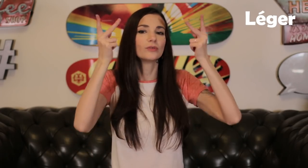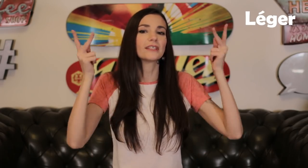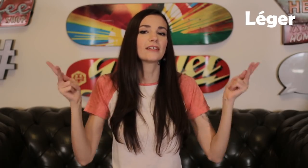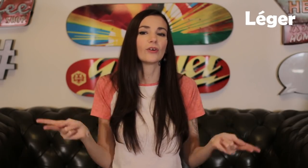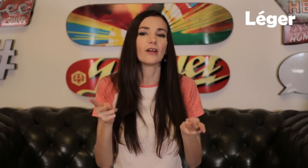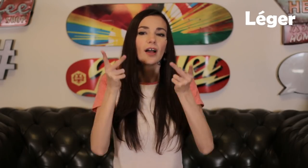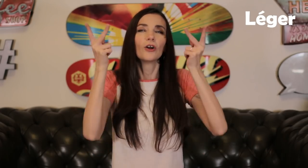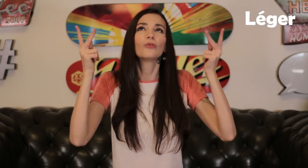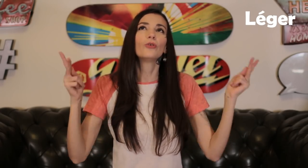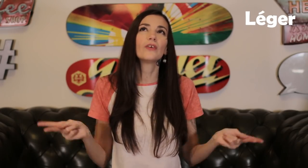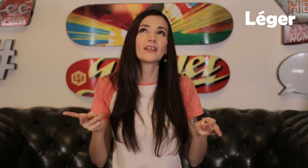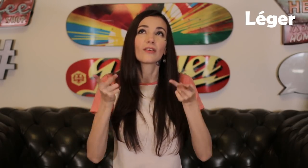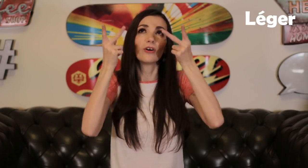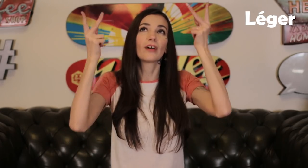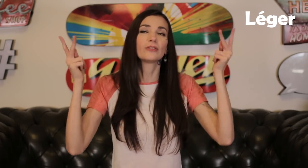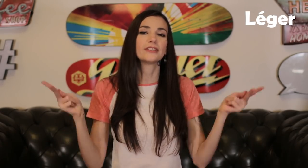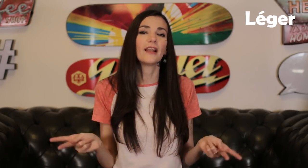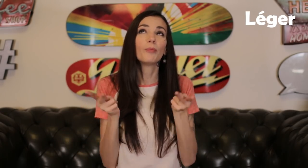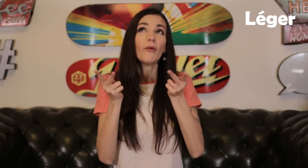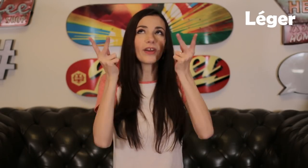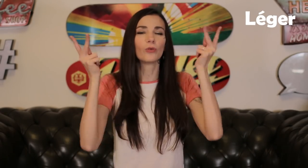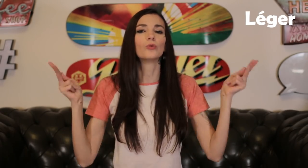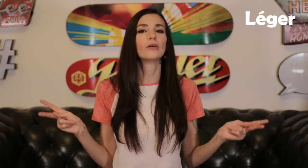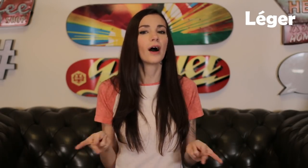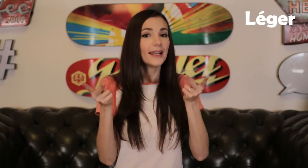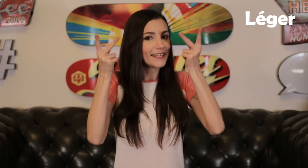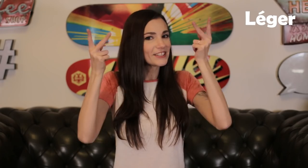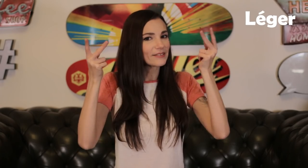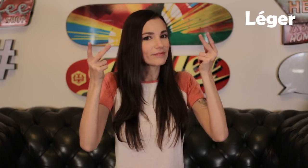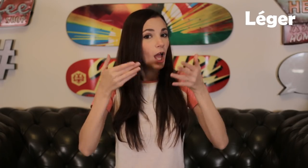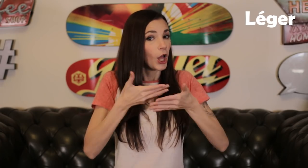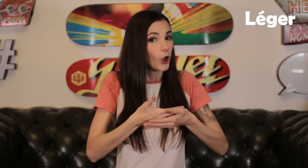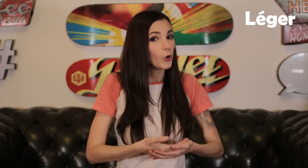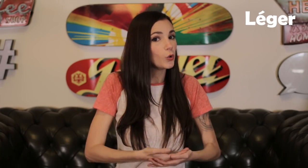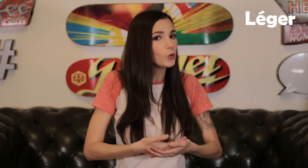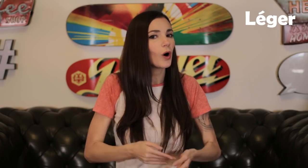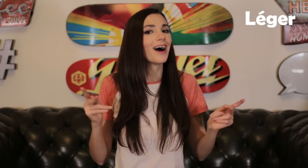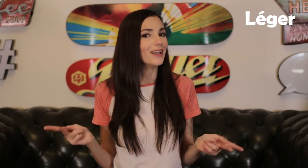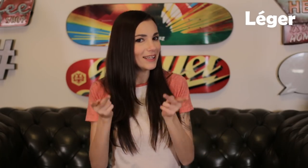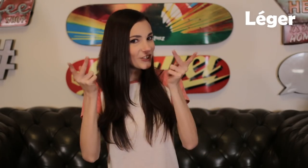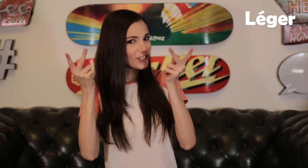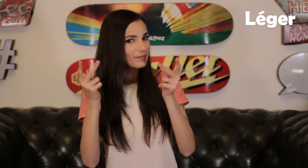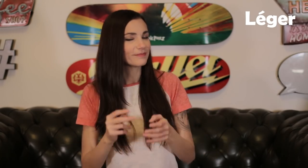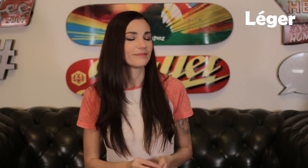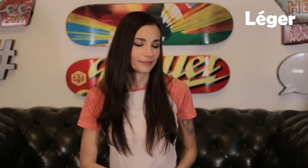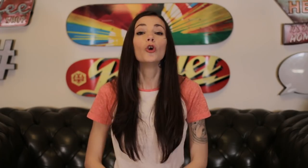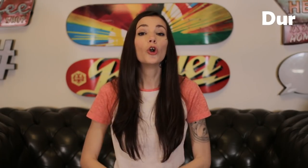ça s'envole. Deux V qui s'envolent vers le ciel, pomme vers le haut, léger, lourd, léger. Le